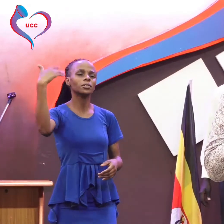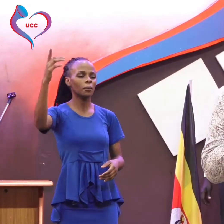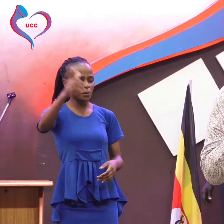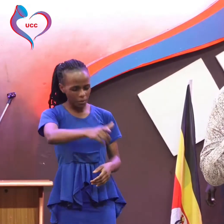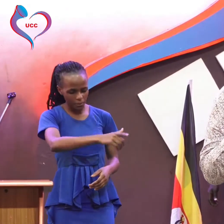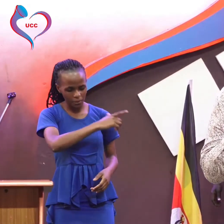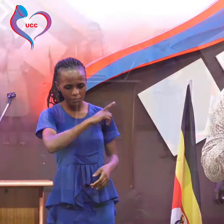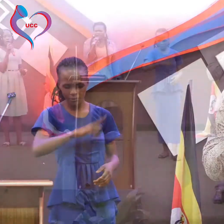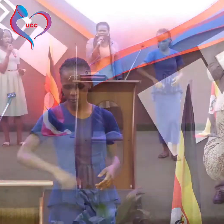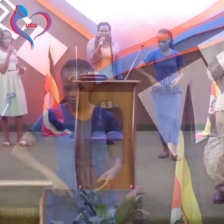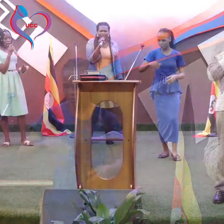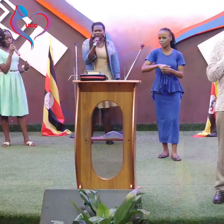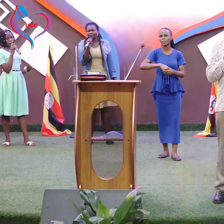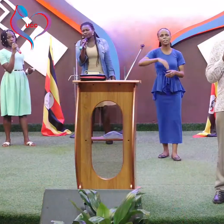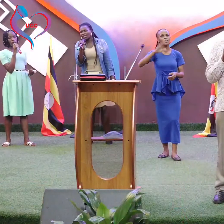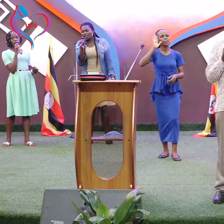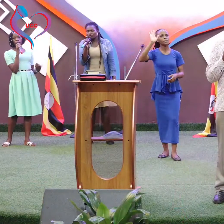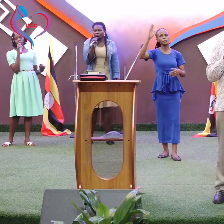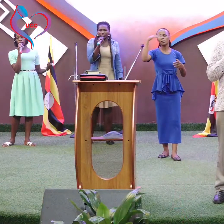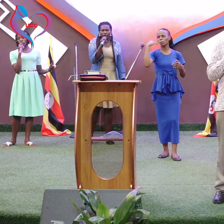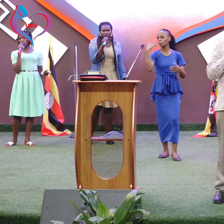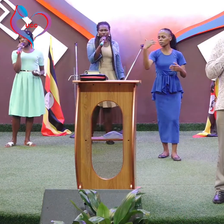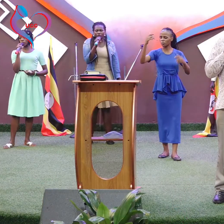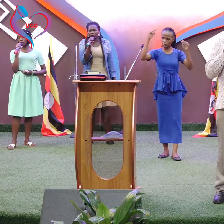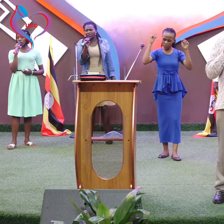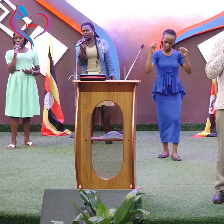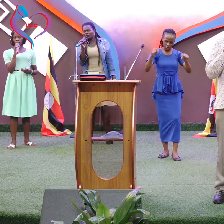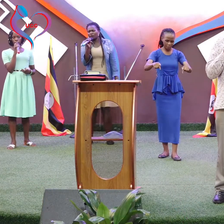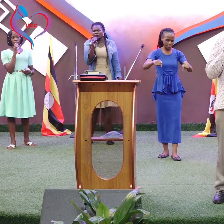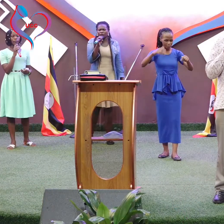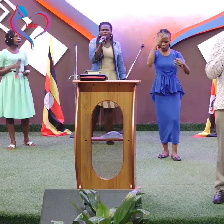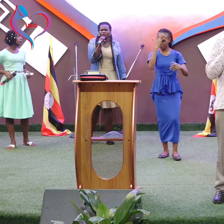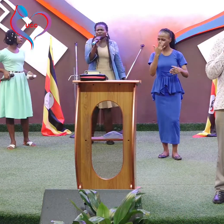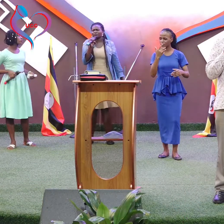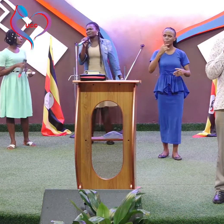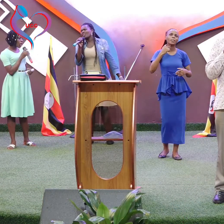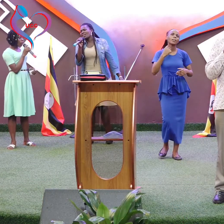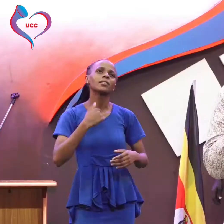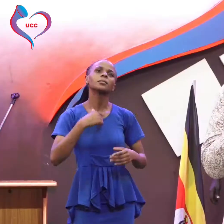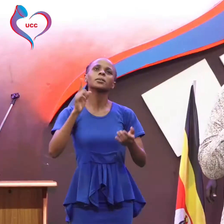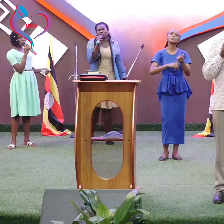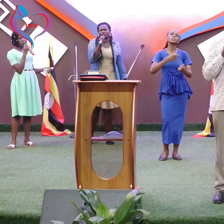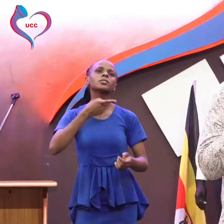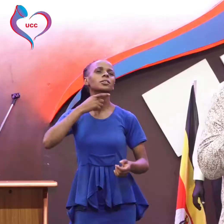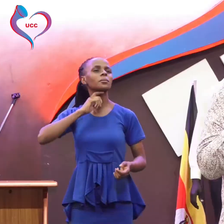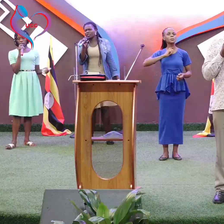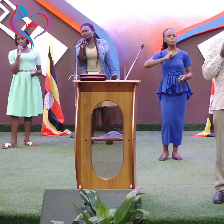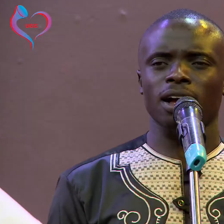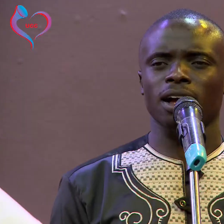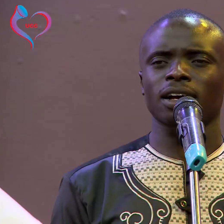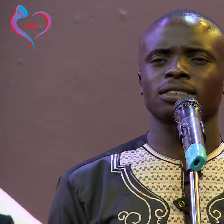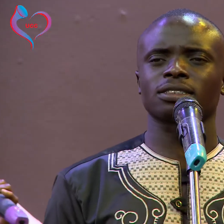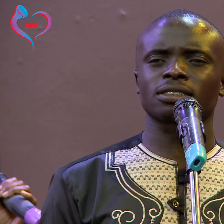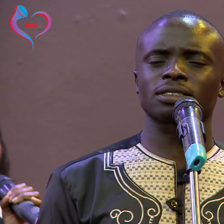mikono gyomukama mikono gyotafe mu mikono gyolero jebolaba funye nyota mu mikono